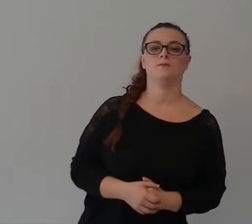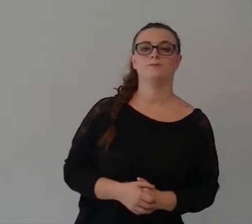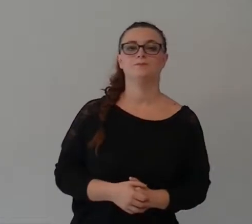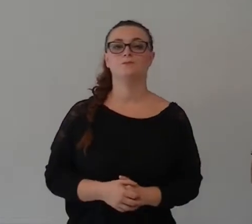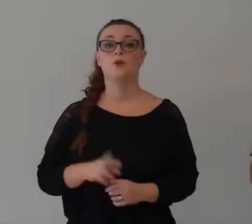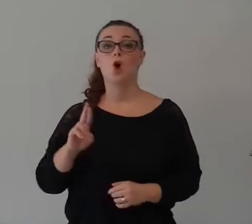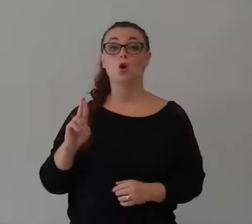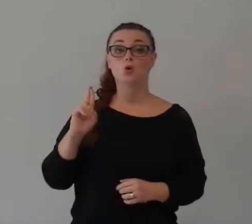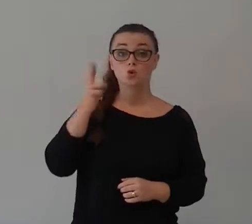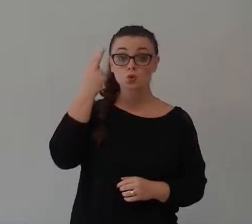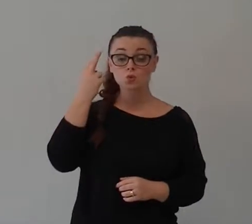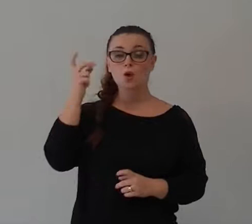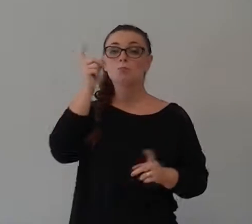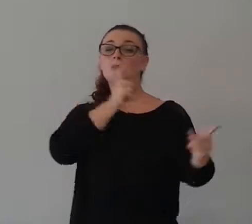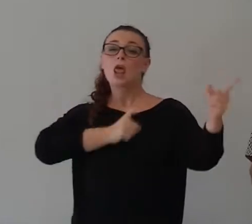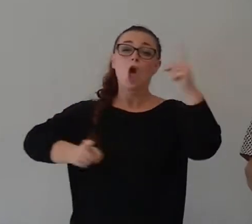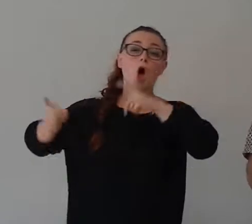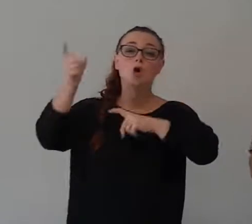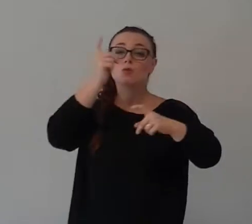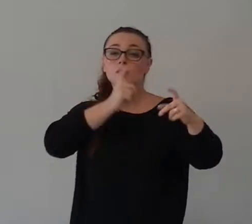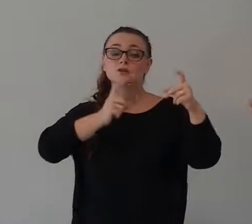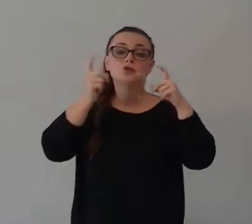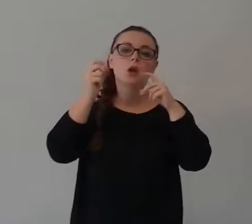Ruth non dovrà più preoccuparsi la mattina di alzarsi,